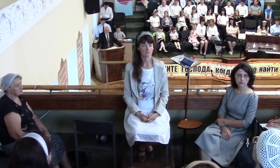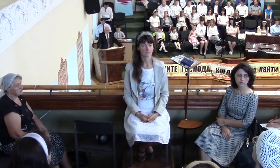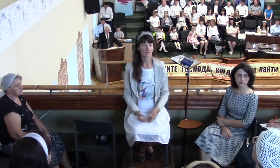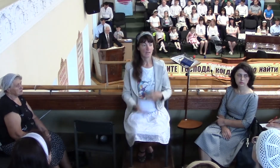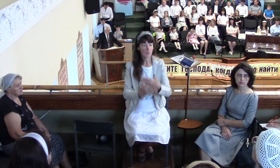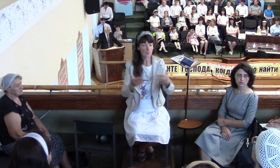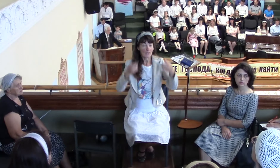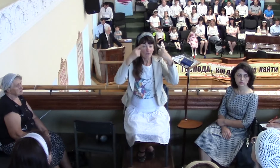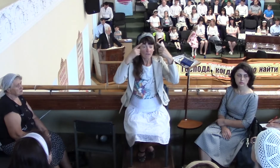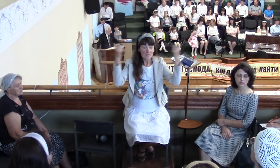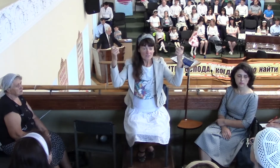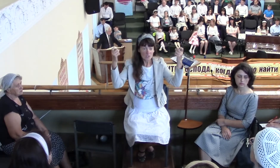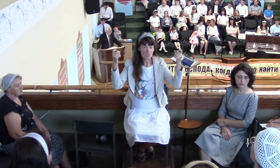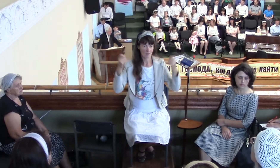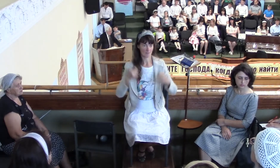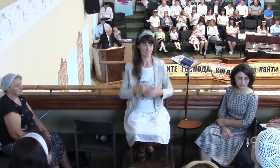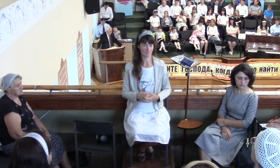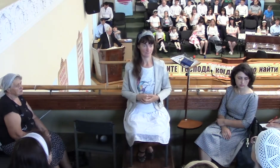Мы возвещаем, друзья дорогие.